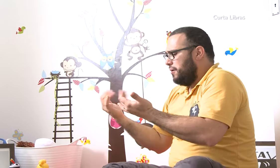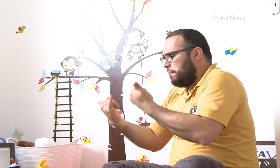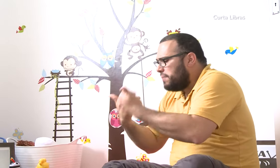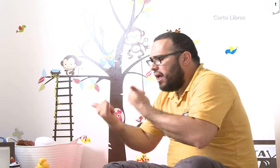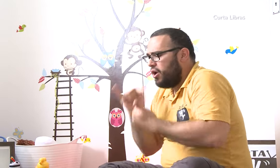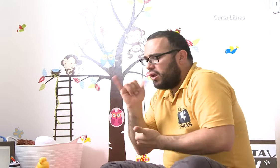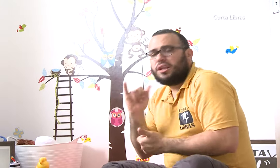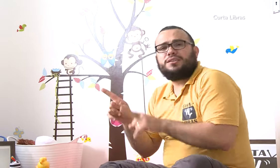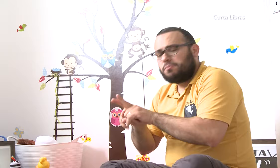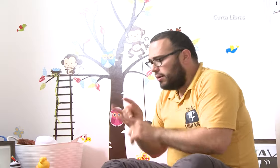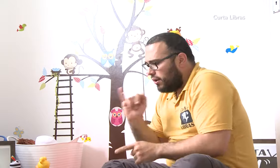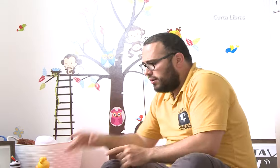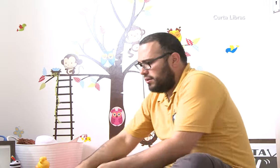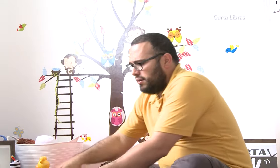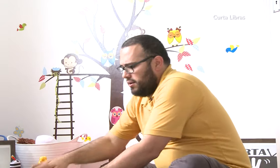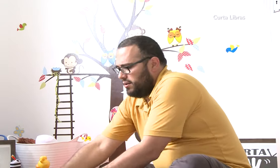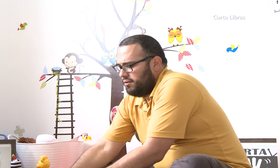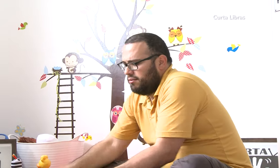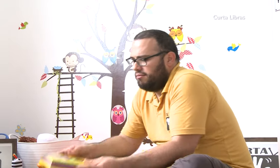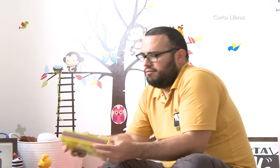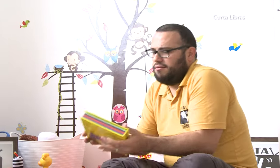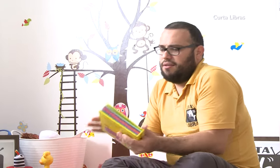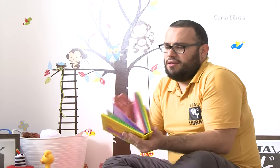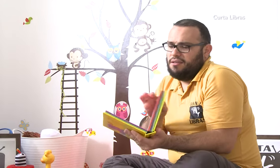naturalmente no dia a dia com a brincadeira. Contação de história.